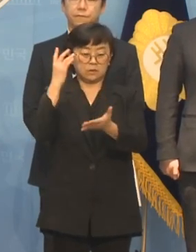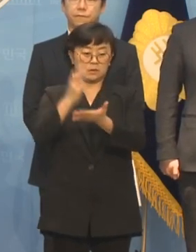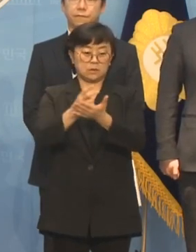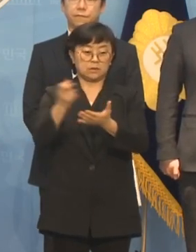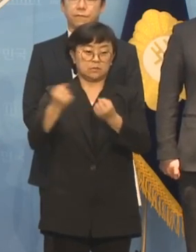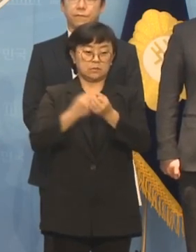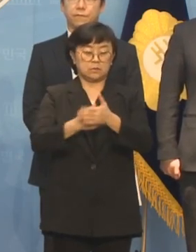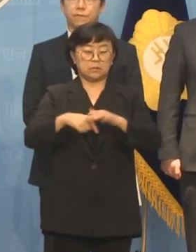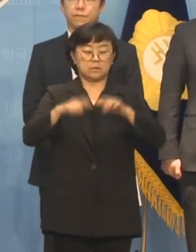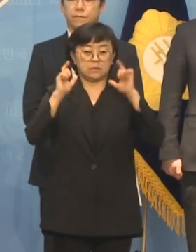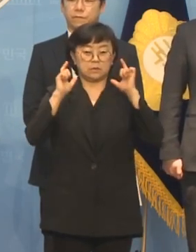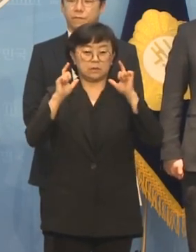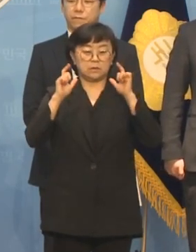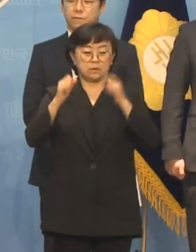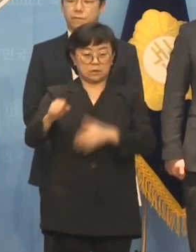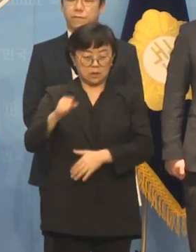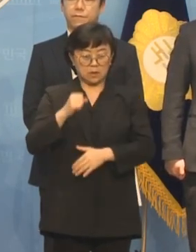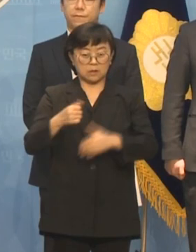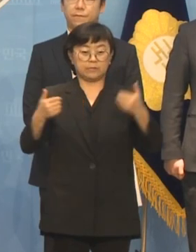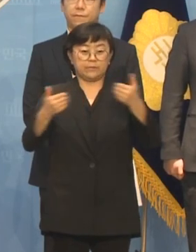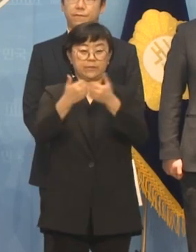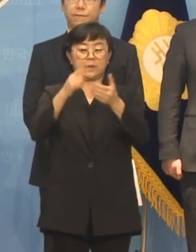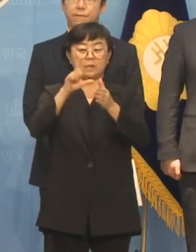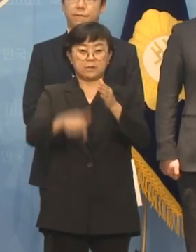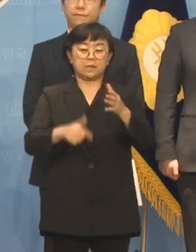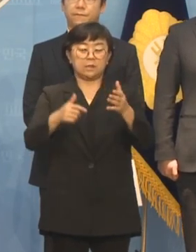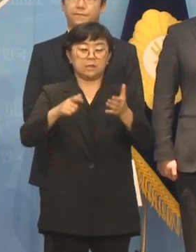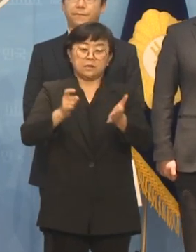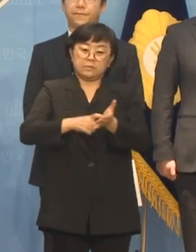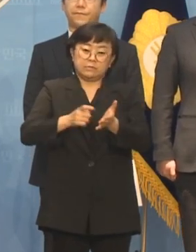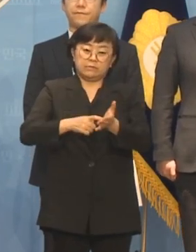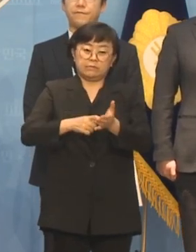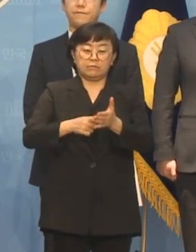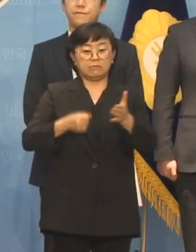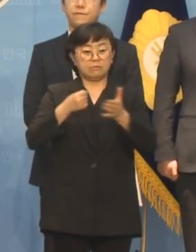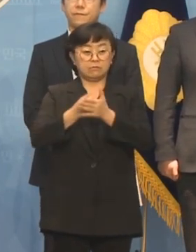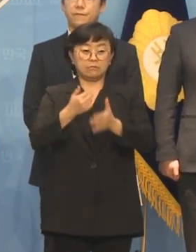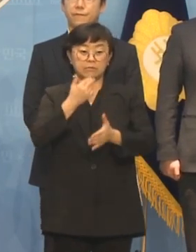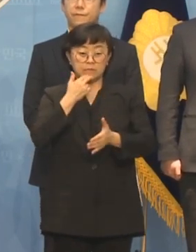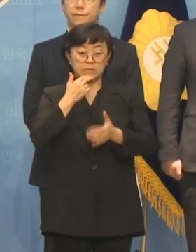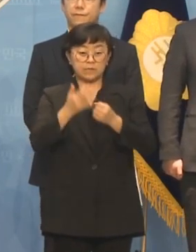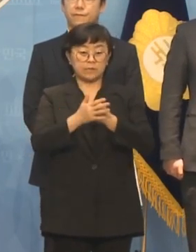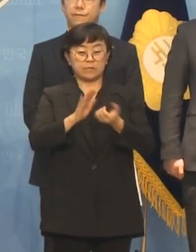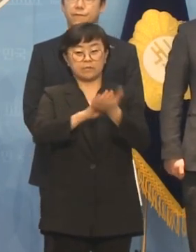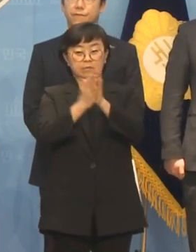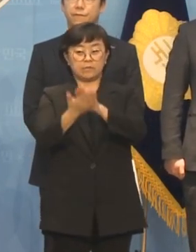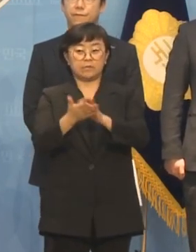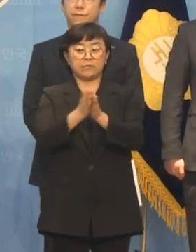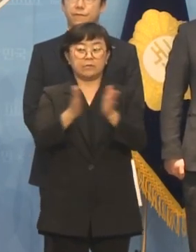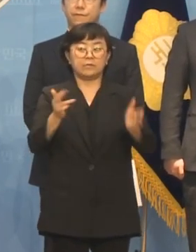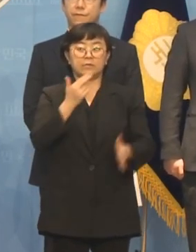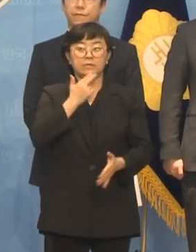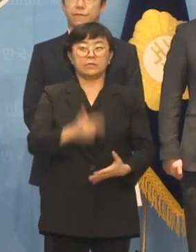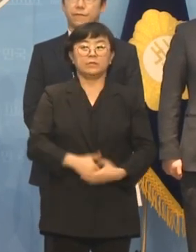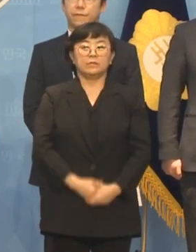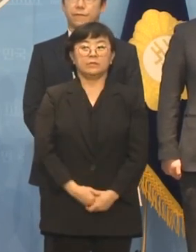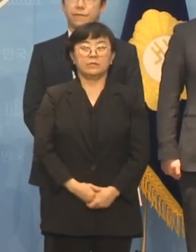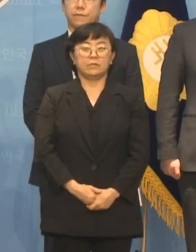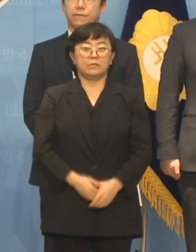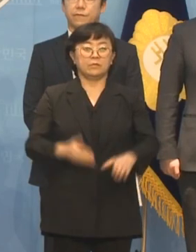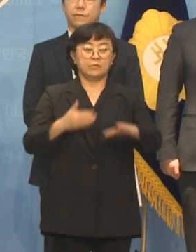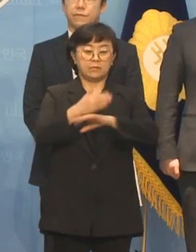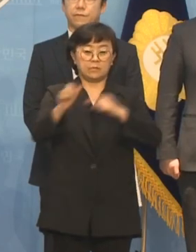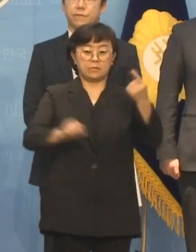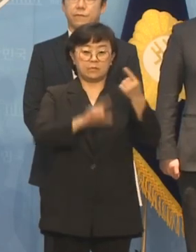단호하게 맞서주십시오. 시간이 많지 않습니다. 결단하지 않으면 변화도 시작되지 않습니다. 늦어도